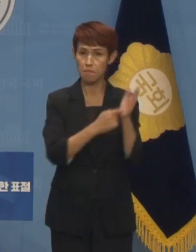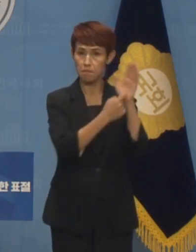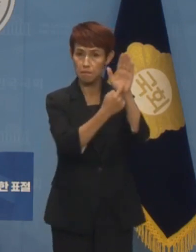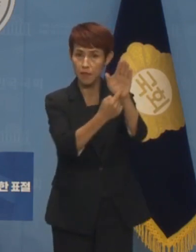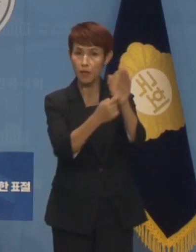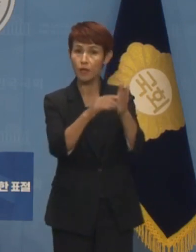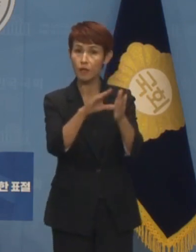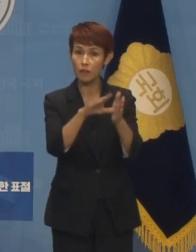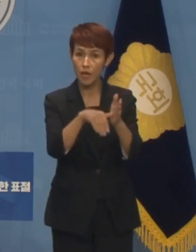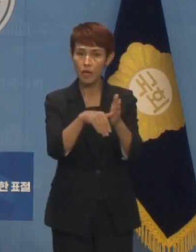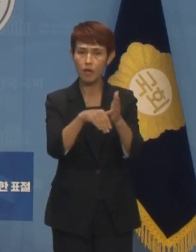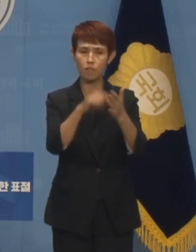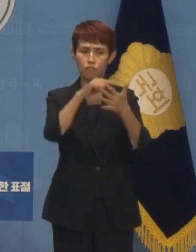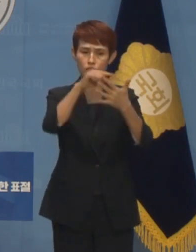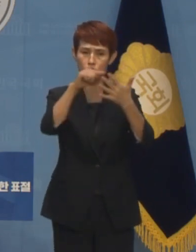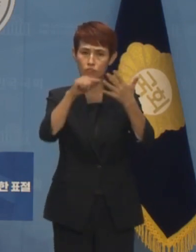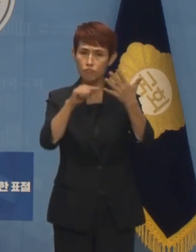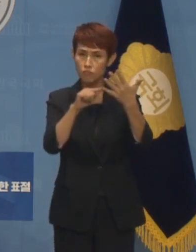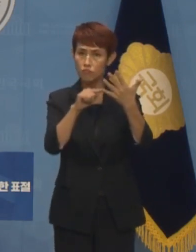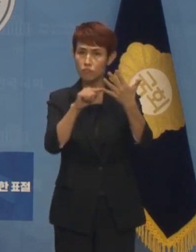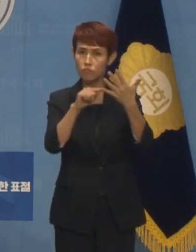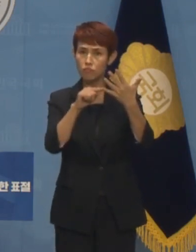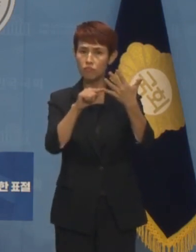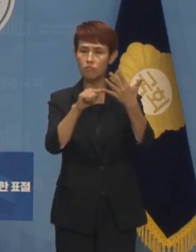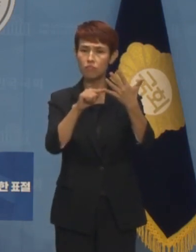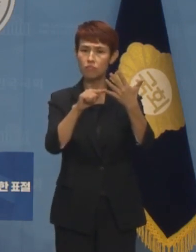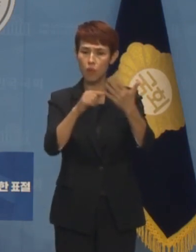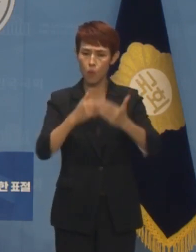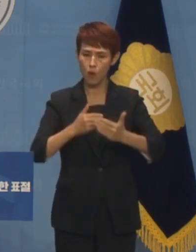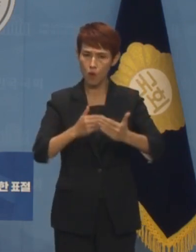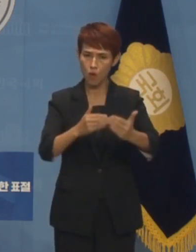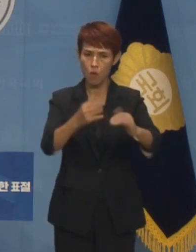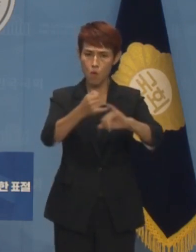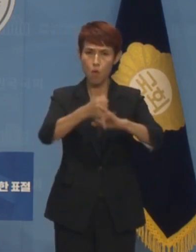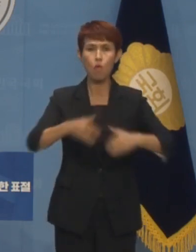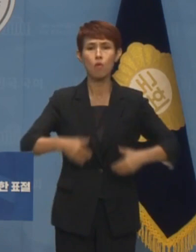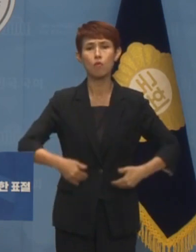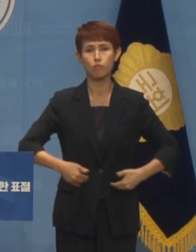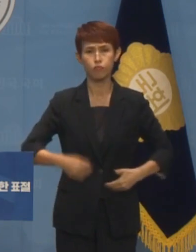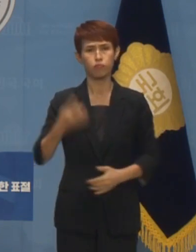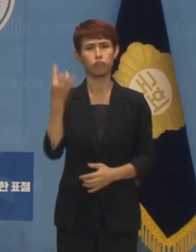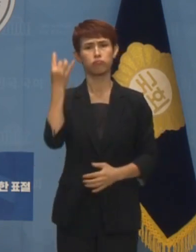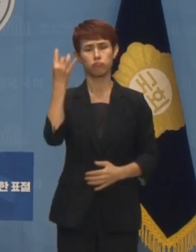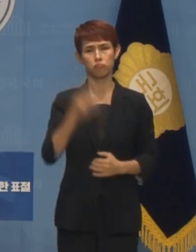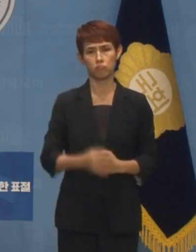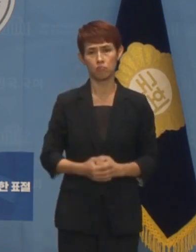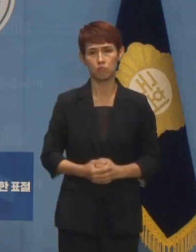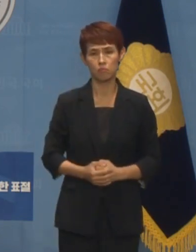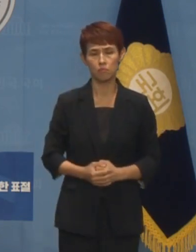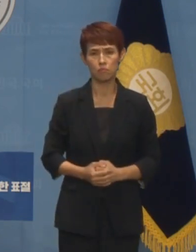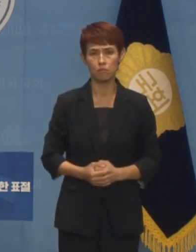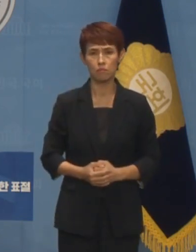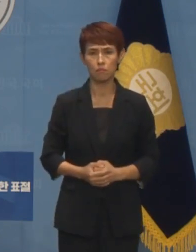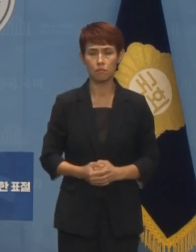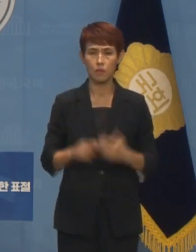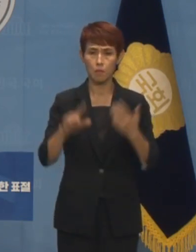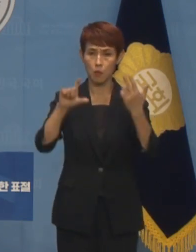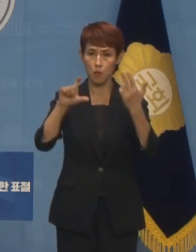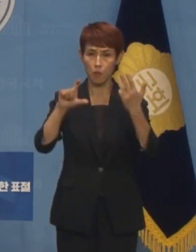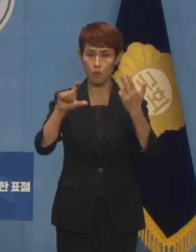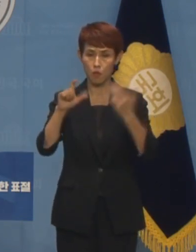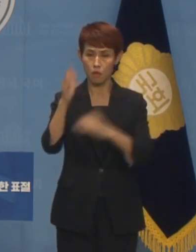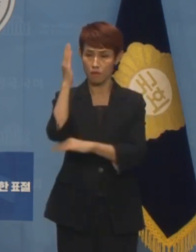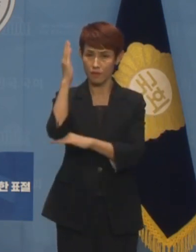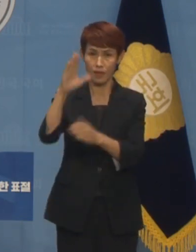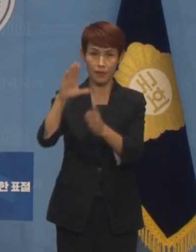때는 5가지의 과정, 절차를 밟게 돼 있습니다. 그런데 이번 소위